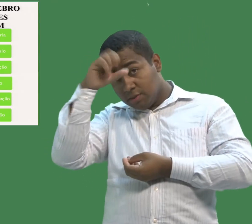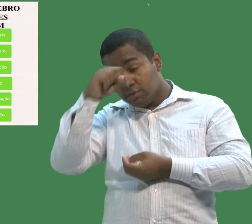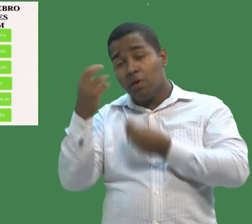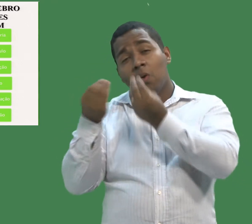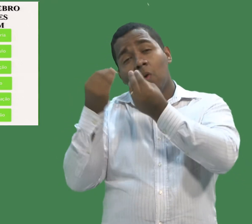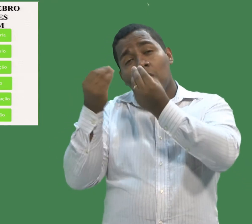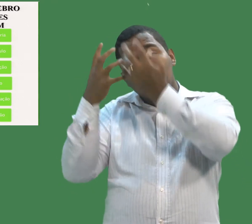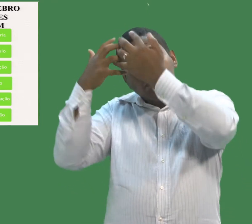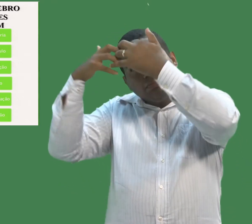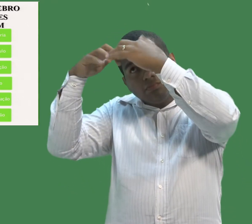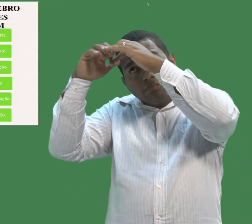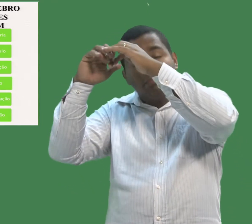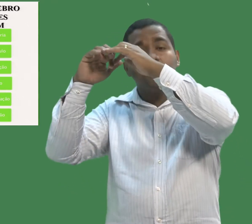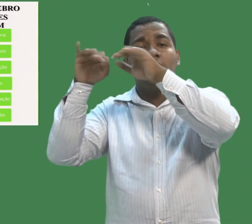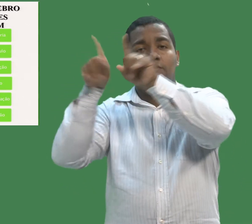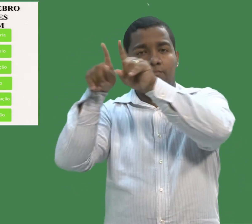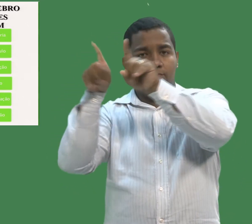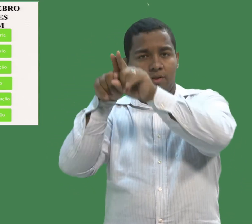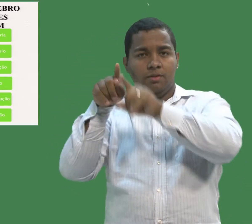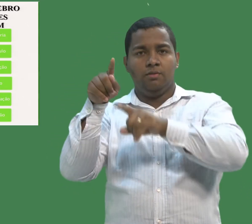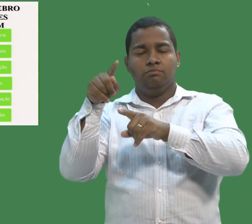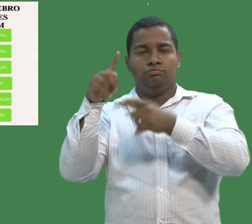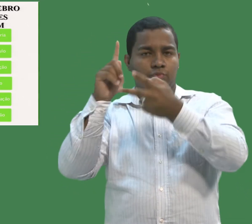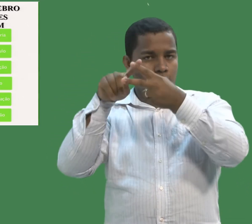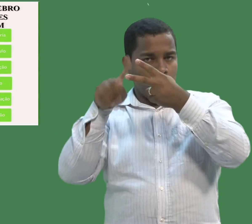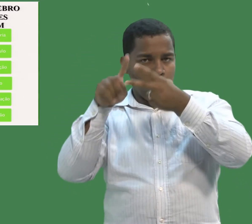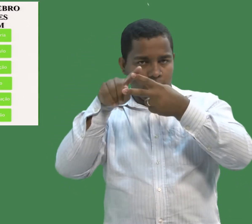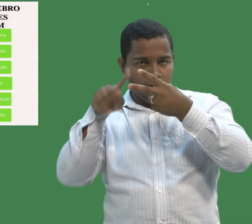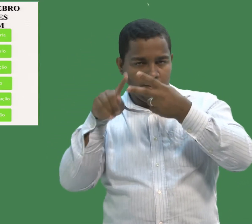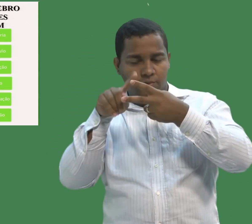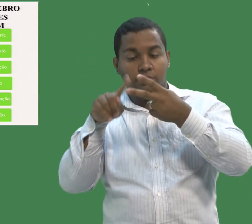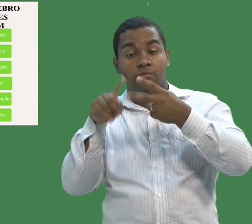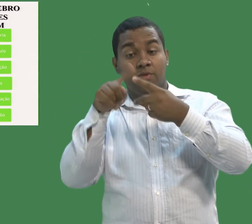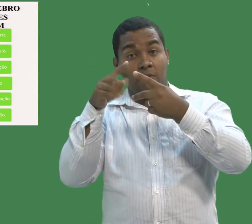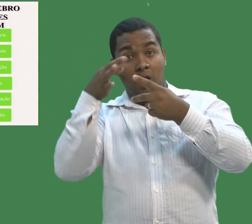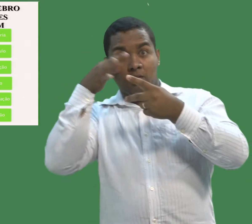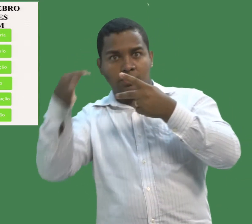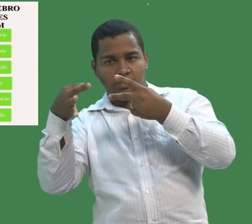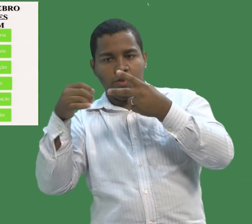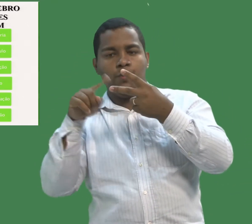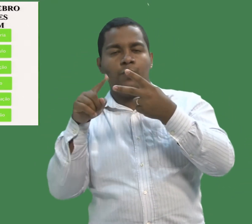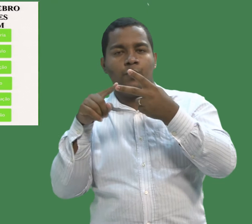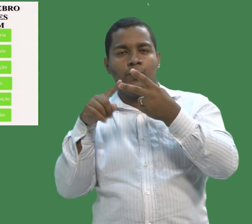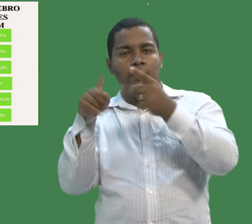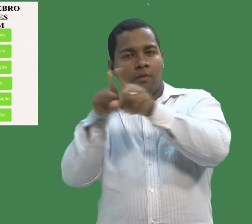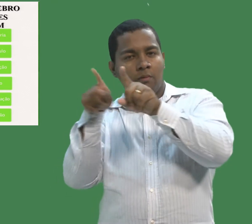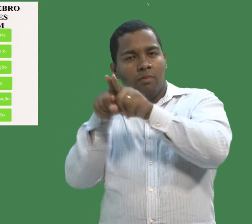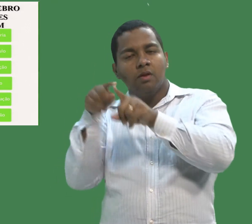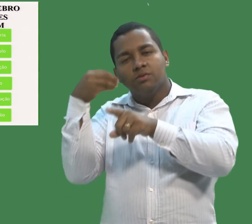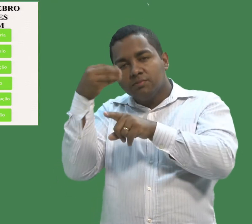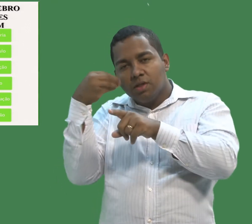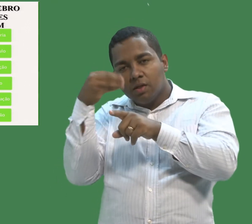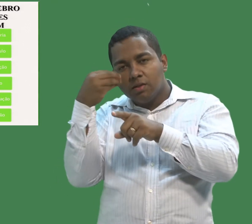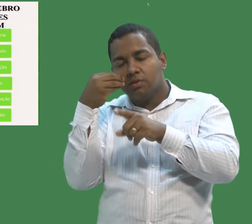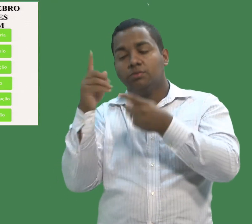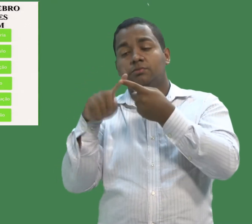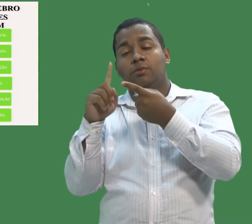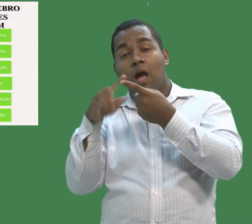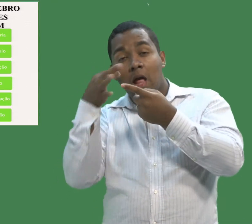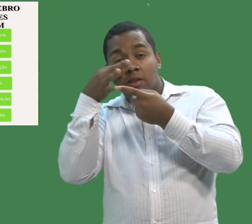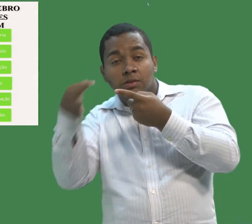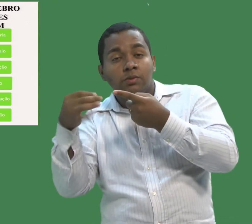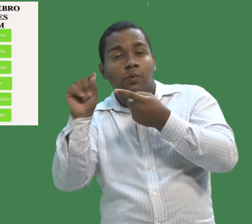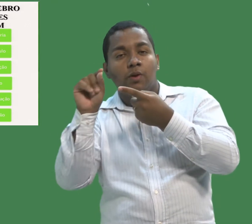aqui, como o cérebro aprende? Primeiramente tem dois tipos, por meio da atenção e por meio da experiência.